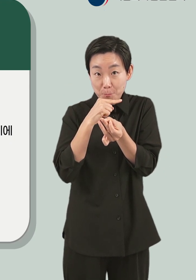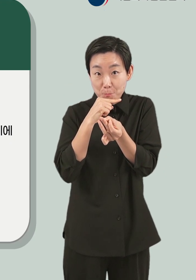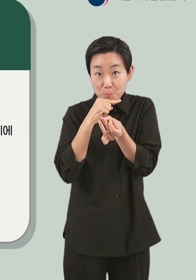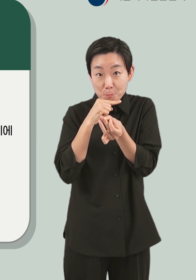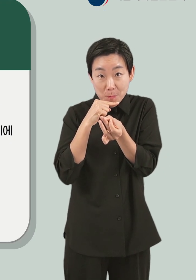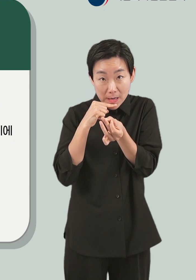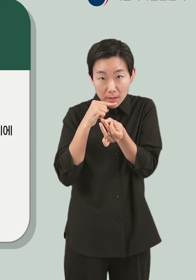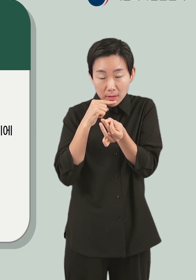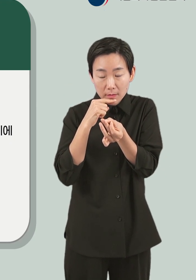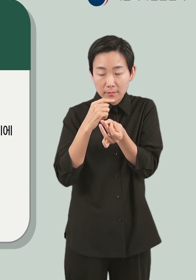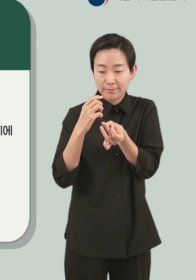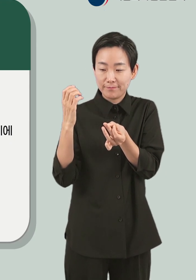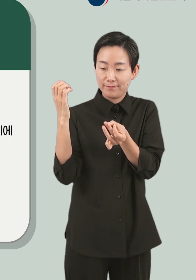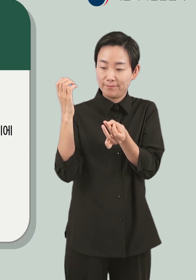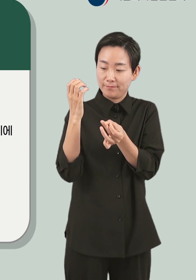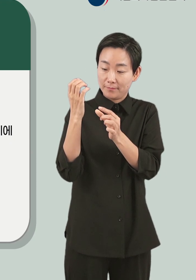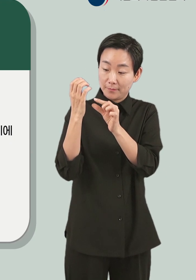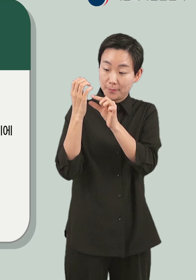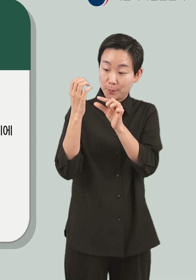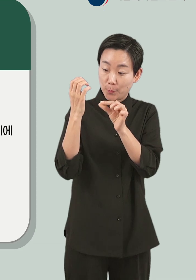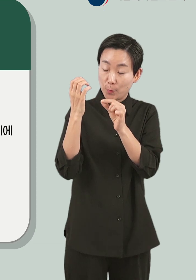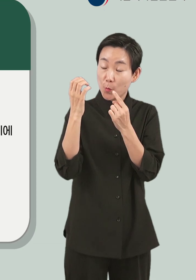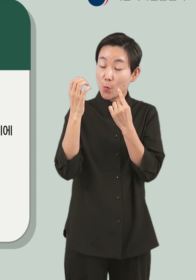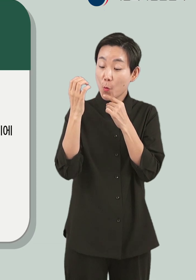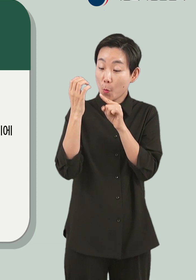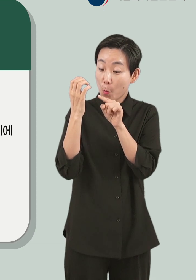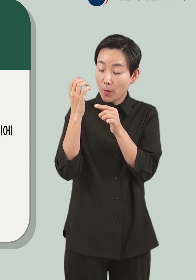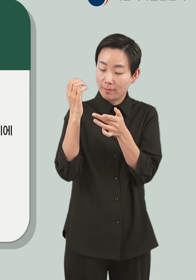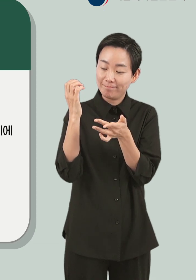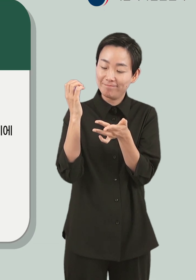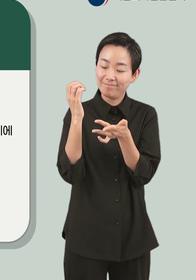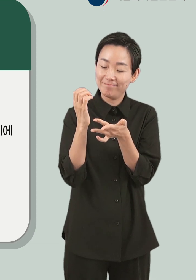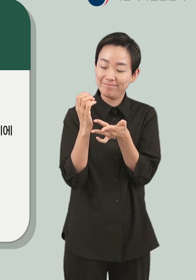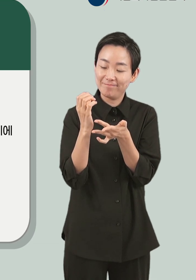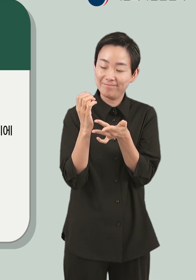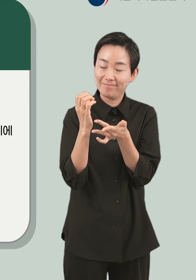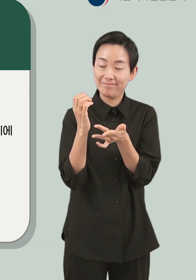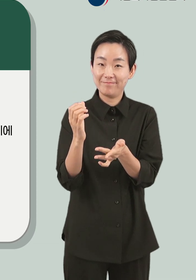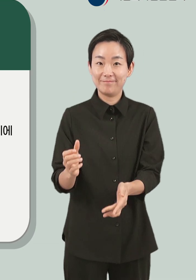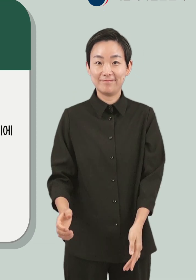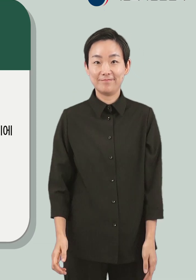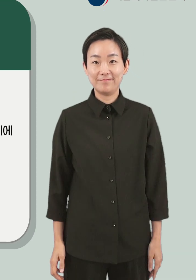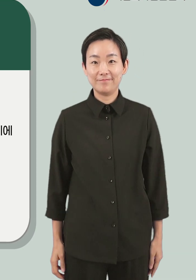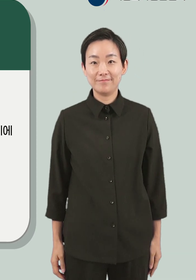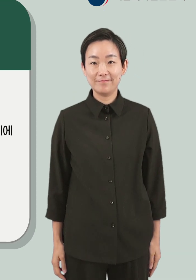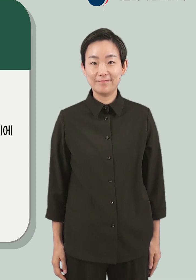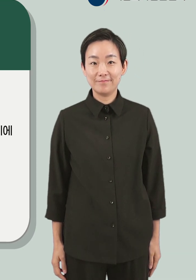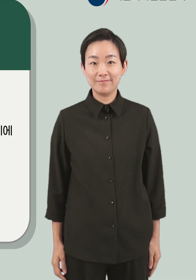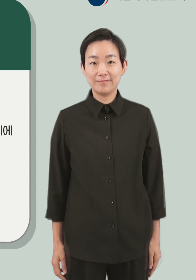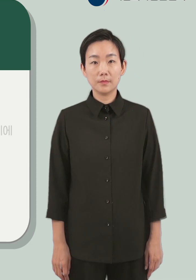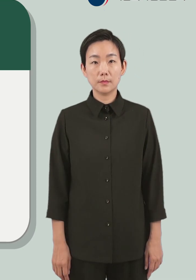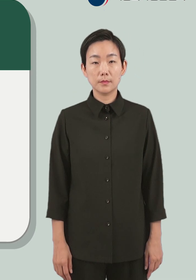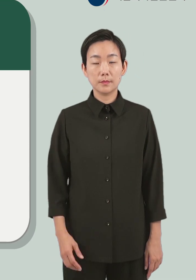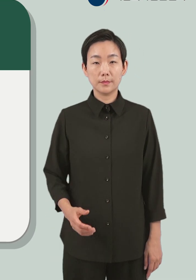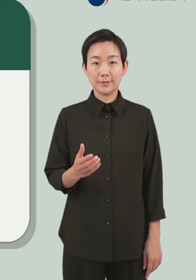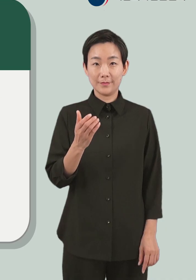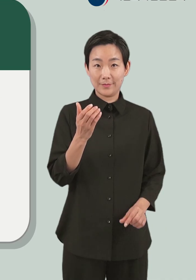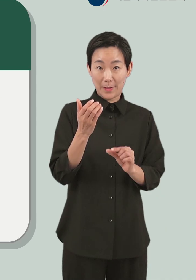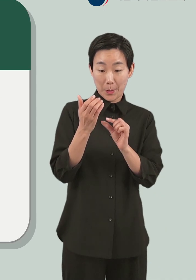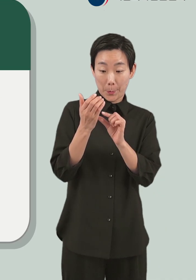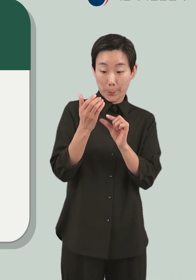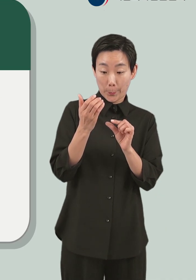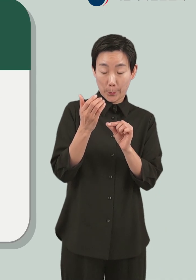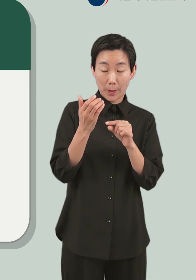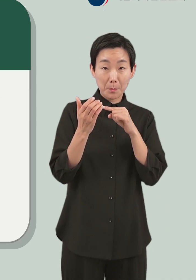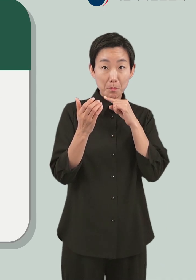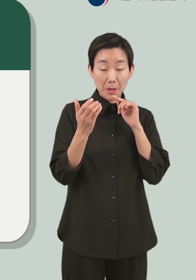눌러 손가락 끝을 체혈합니다. 손가락을 가볍게 쥐면 혈액이 잘 흘러 혈액 방울을 쉽게 얻을 수 있습니다.